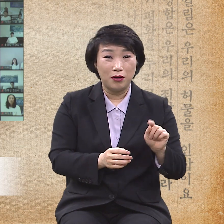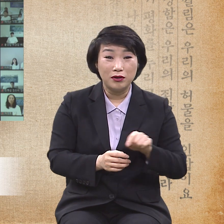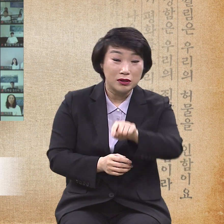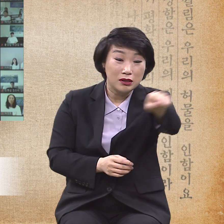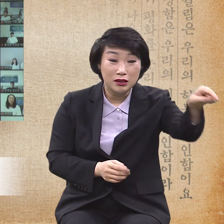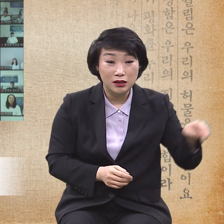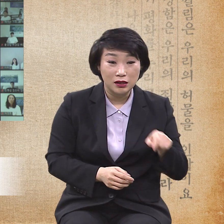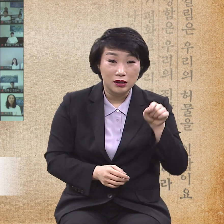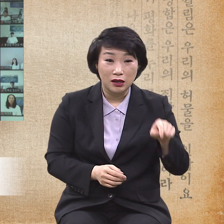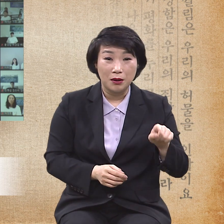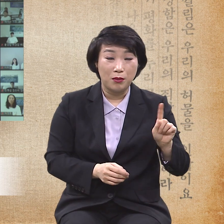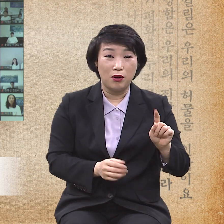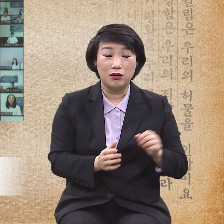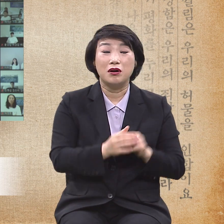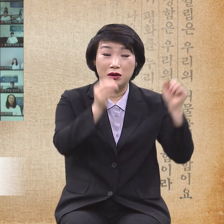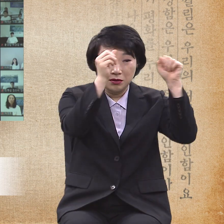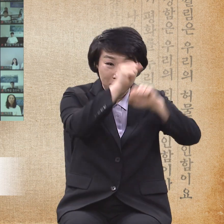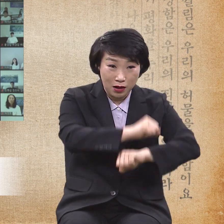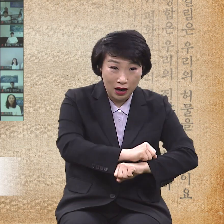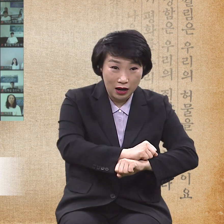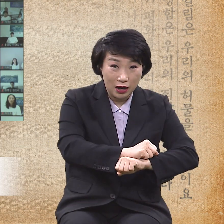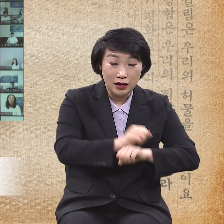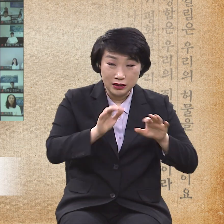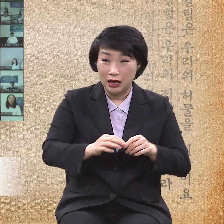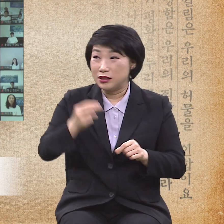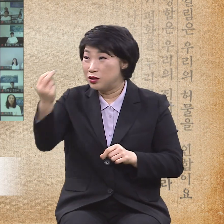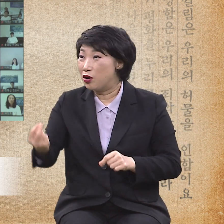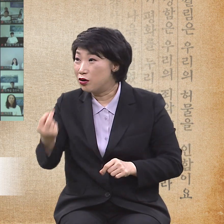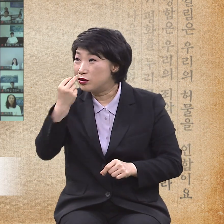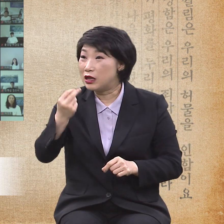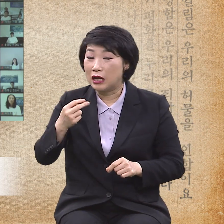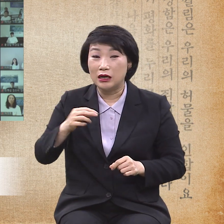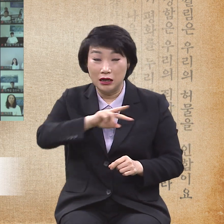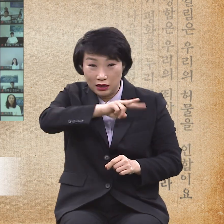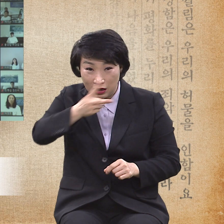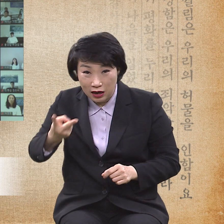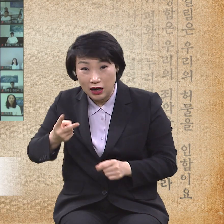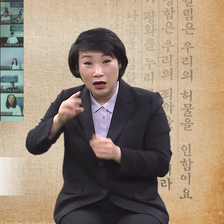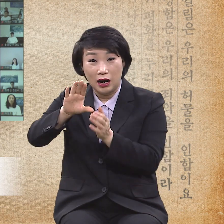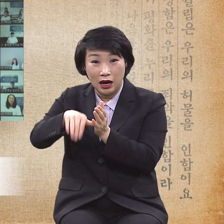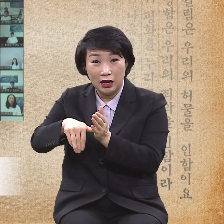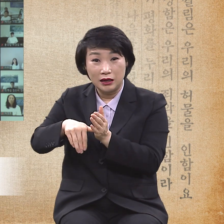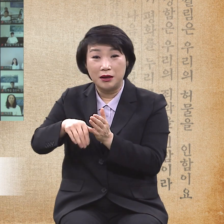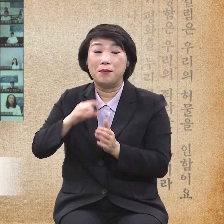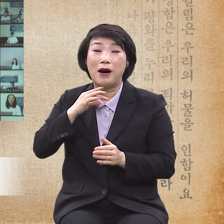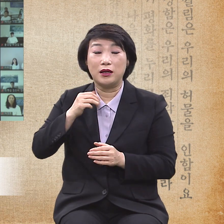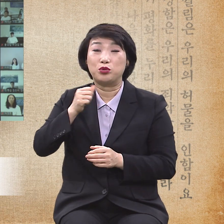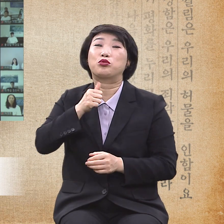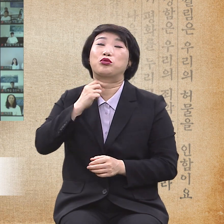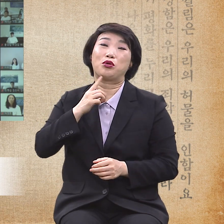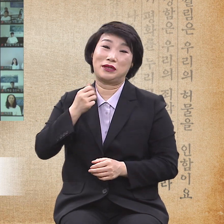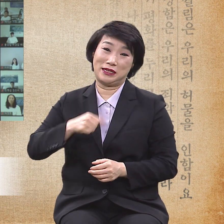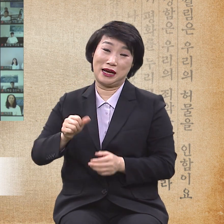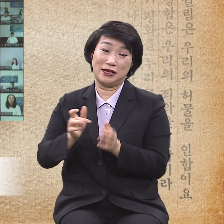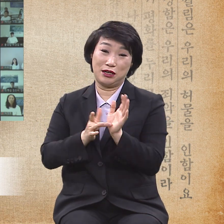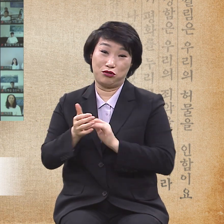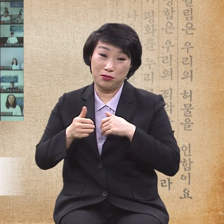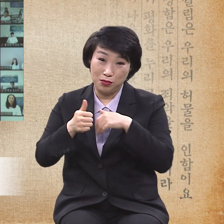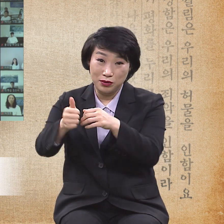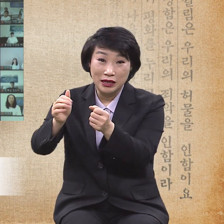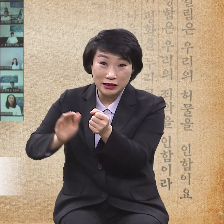반드시 멸망해서 영생을 가질 때만이 독생자로 주신